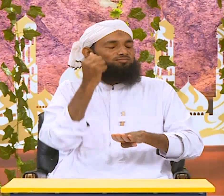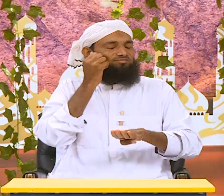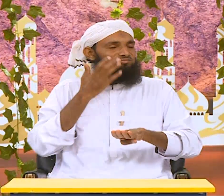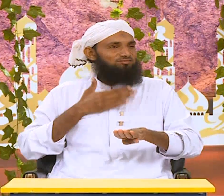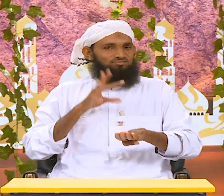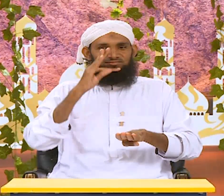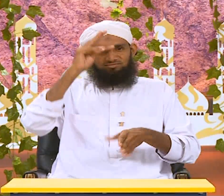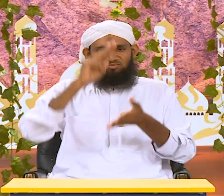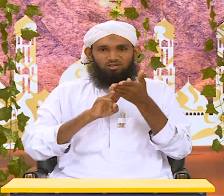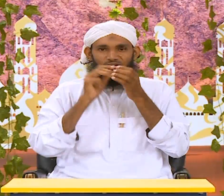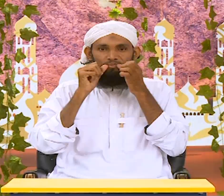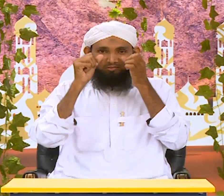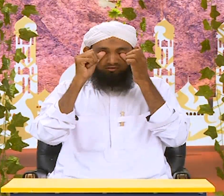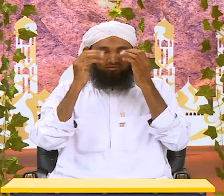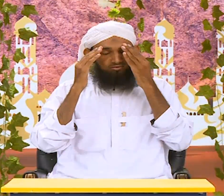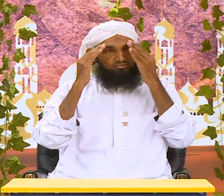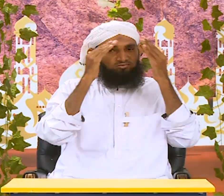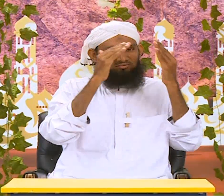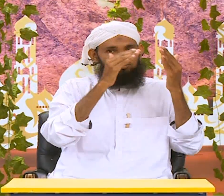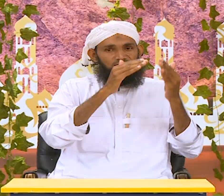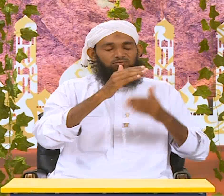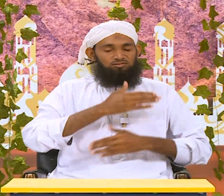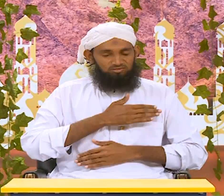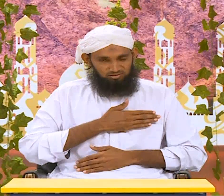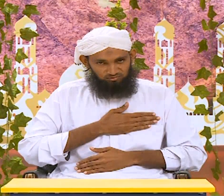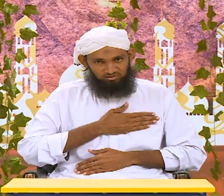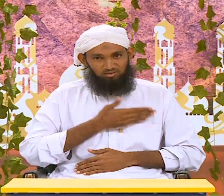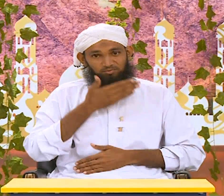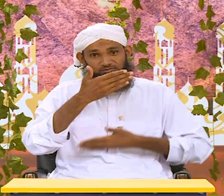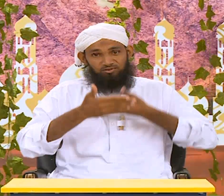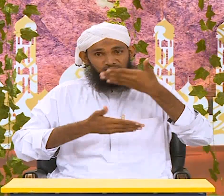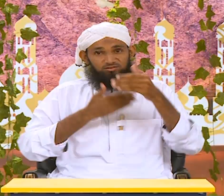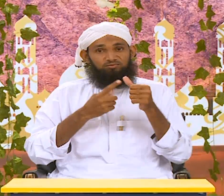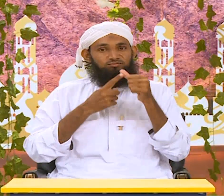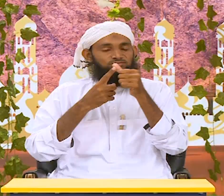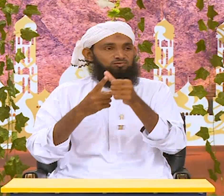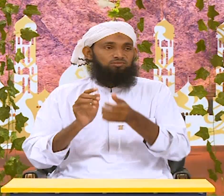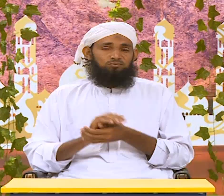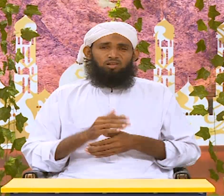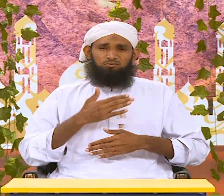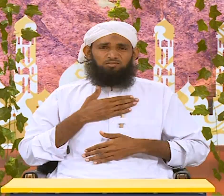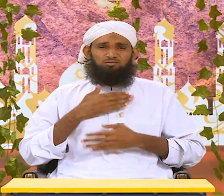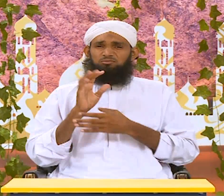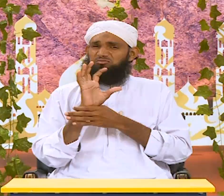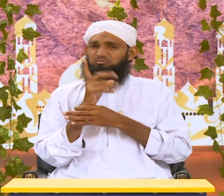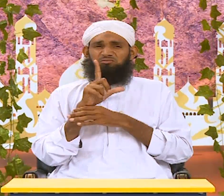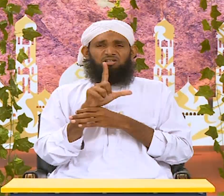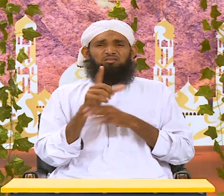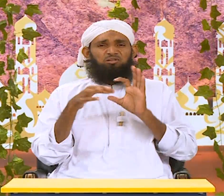کر رحمت دارین مالک کونین صلی اللہ علیہ وآلہ وصحبہ وسلم نے فرمایا، میرا دنیا سے کیا تعلق؟ میری